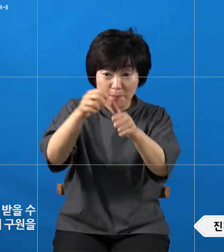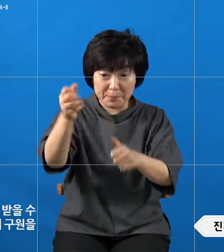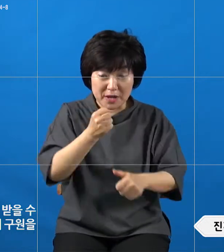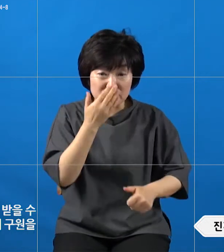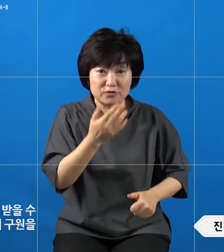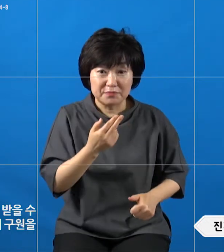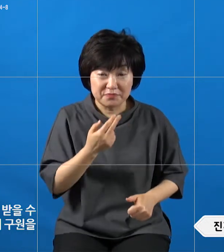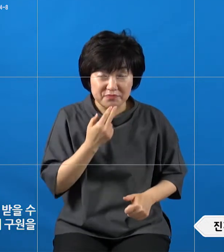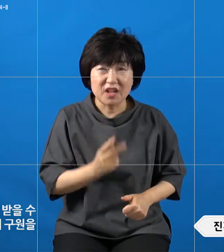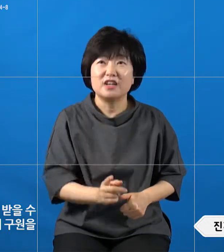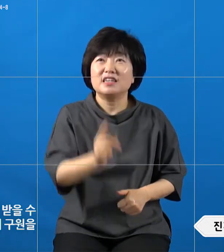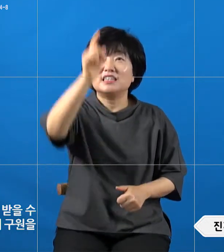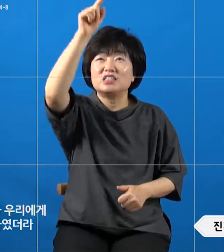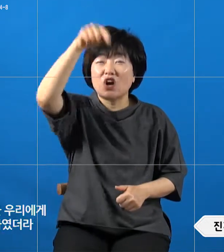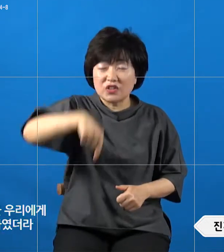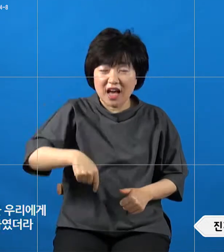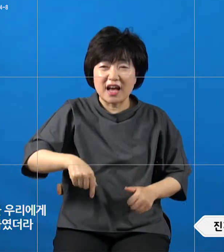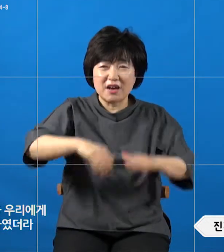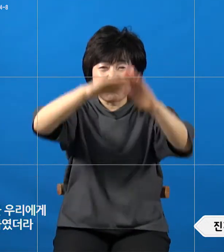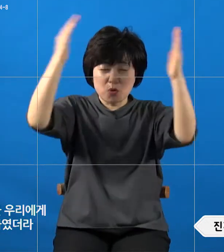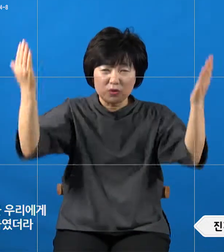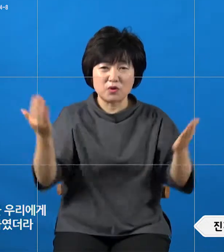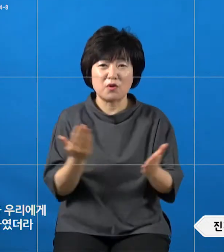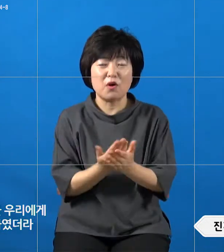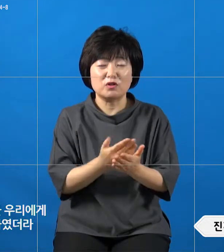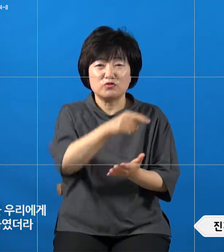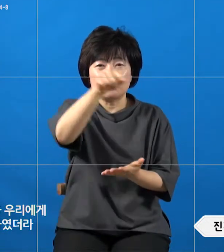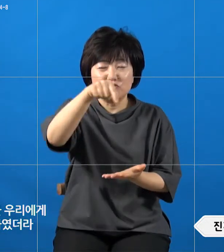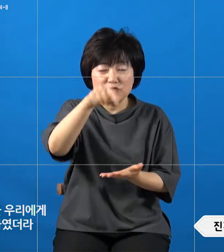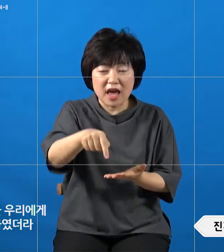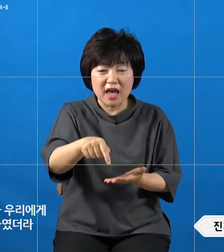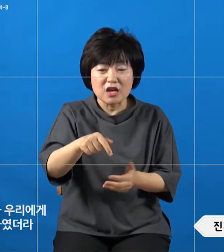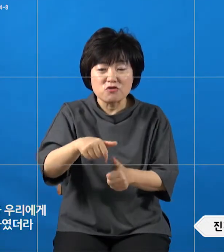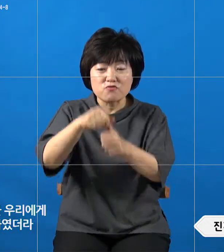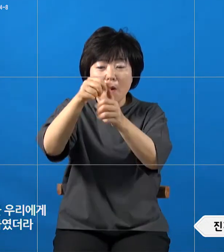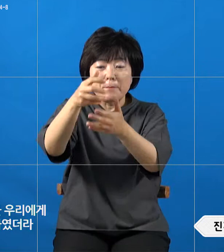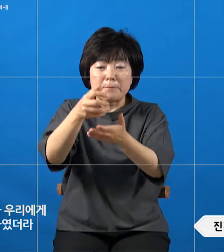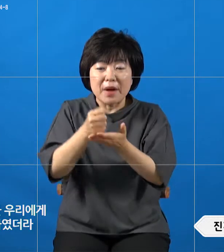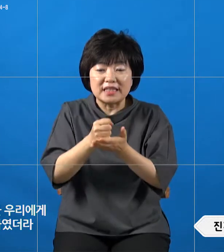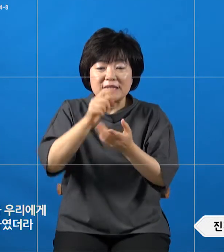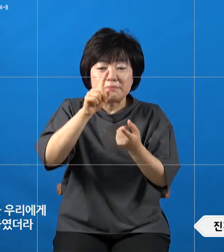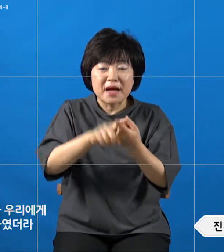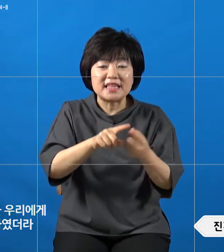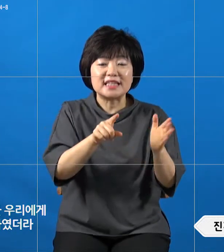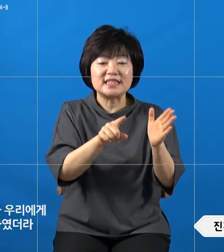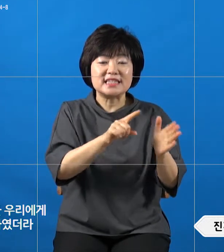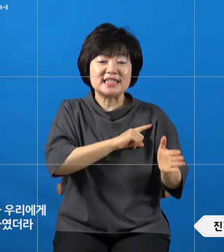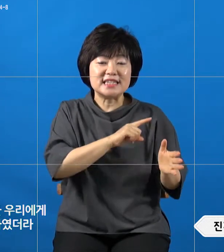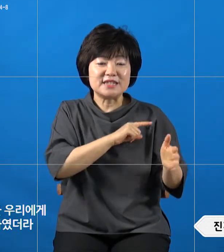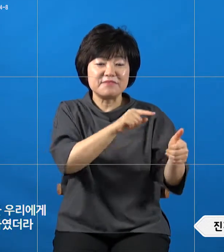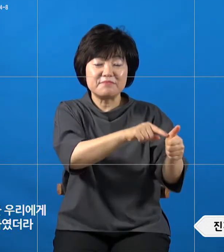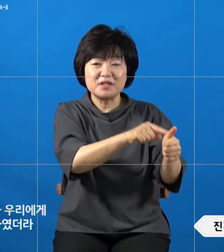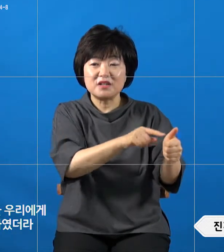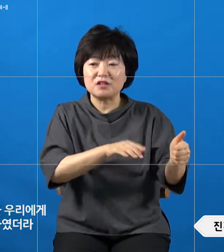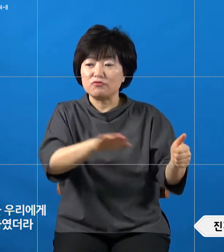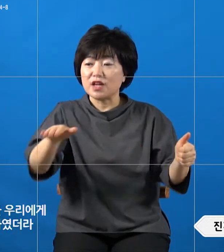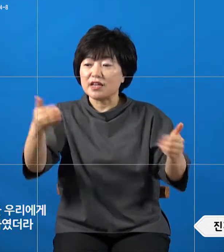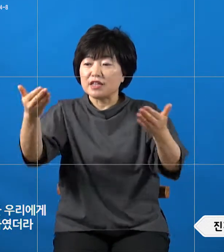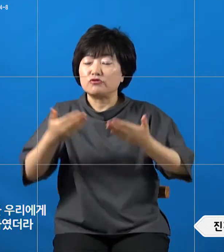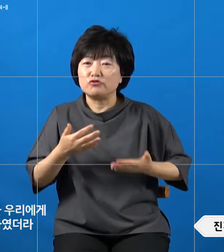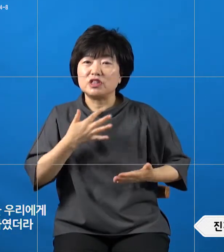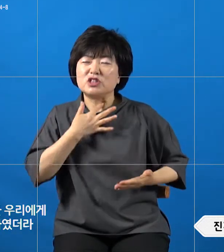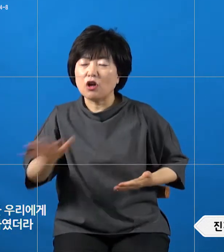없나니 천하 사람 중에 구원을 받을 만한 다른 이름을 우리에게 주신 일이 없음이라